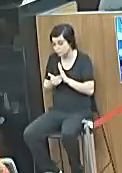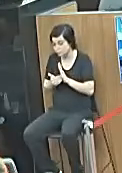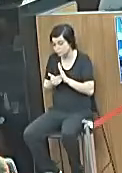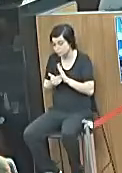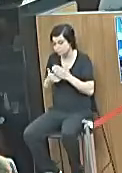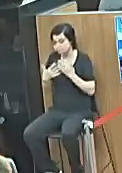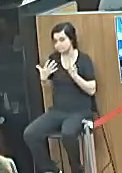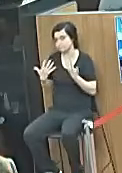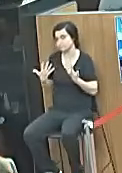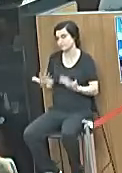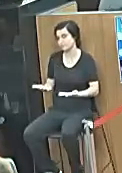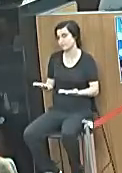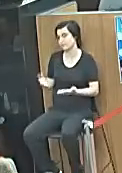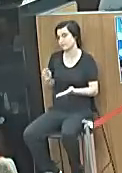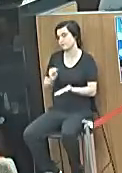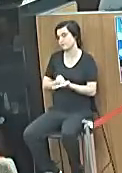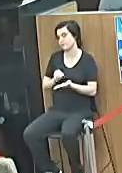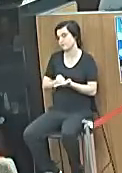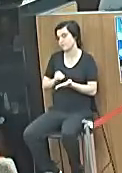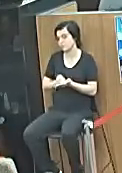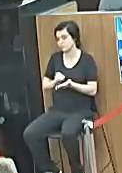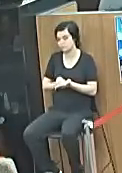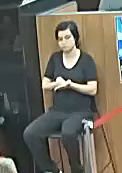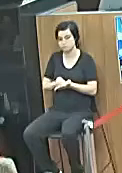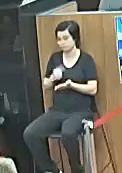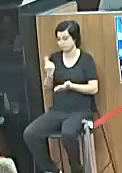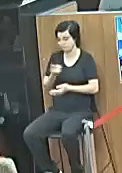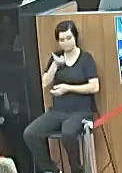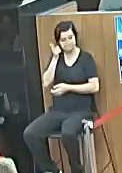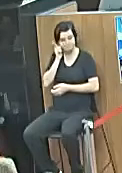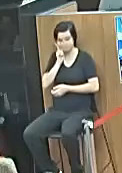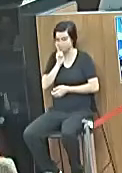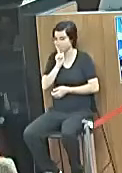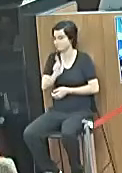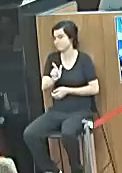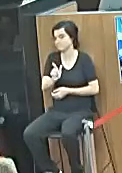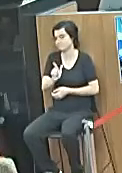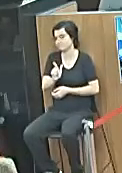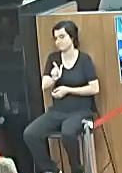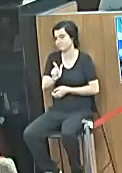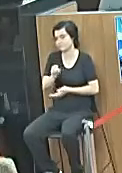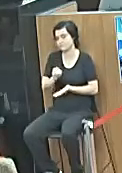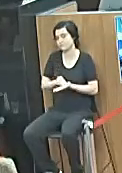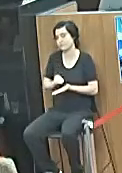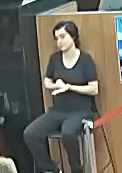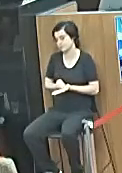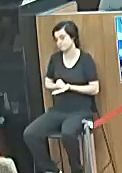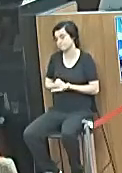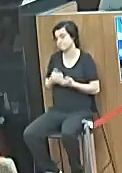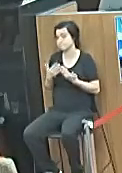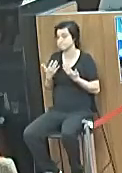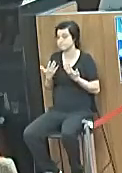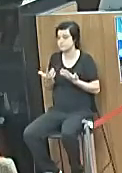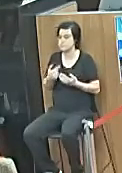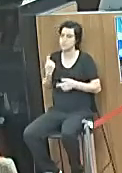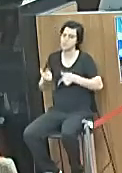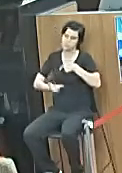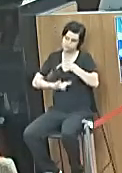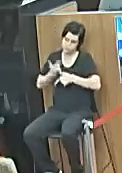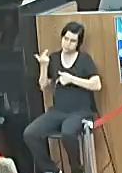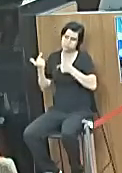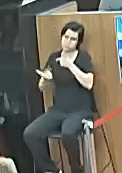mas muitas vezes eles não chegam até nós e é sabido que a luta